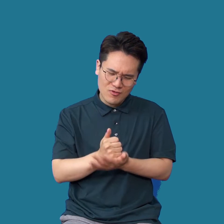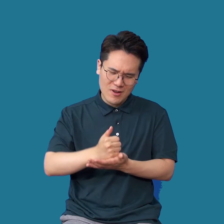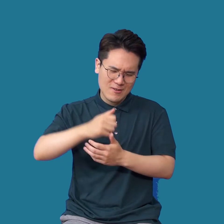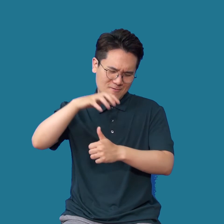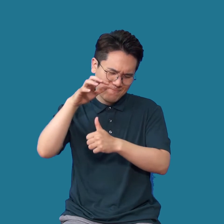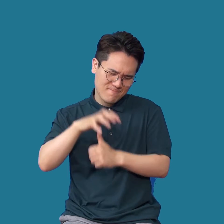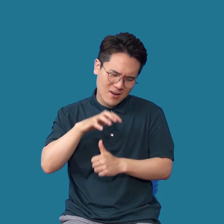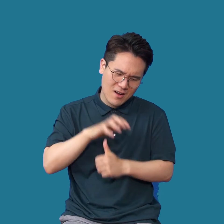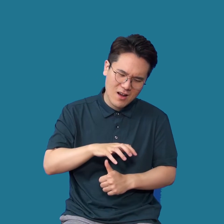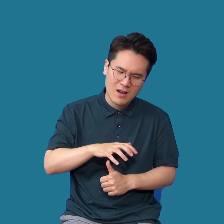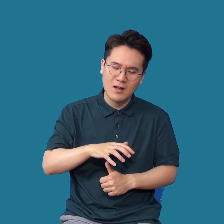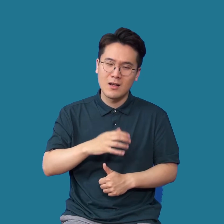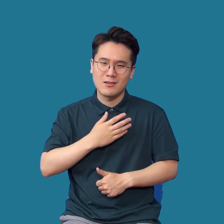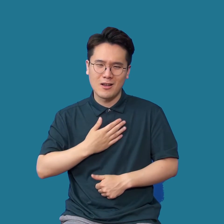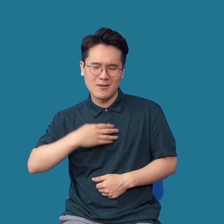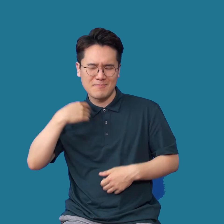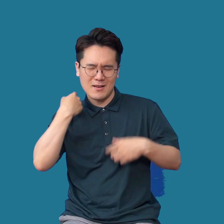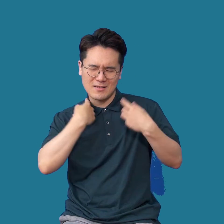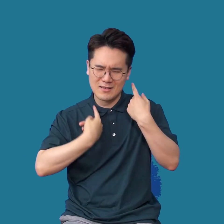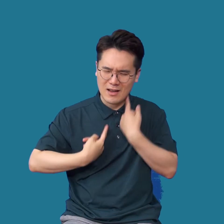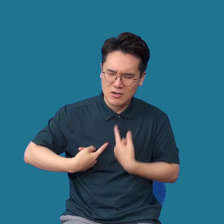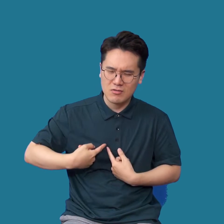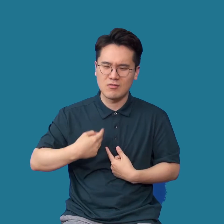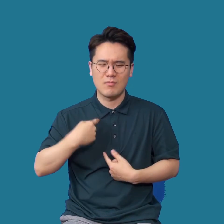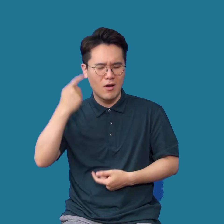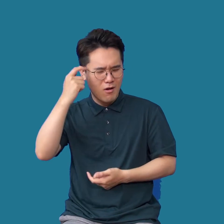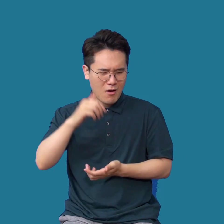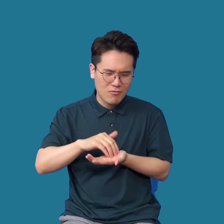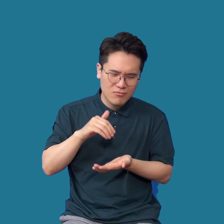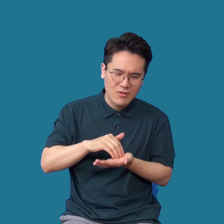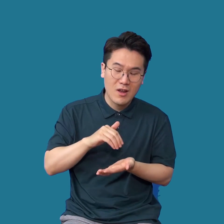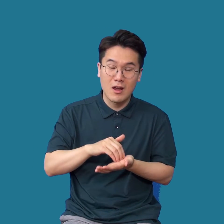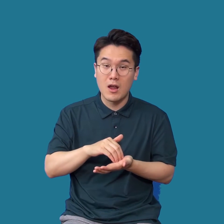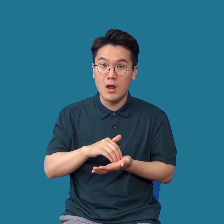질책하고 자기를 핥히면서 살고 있지는 않습니까?